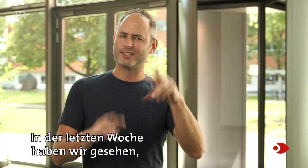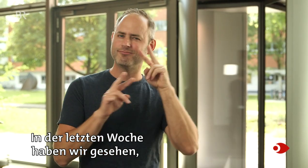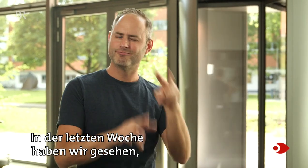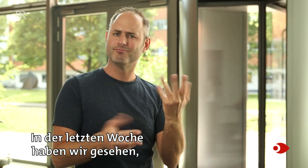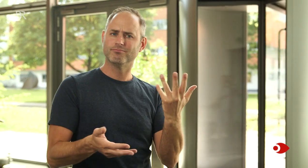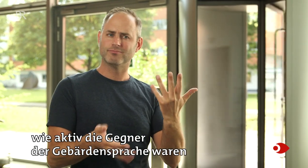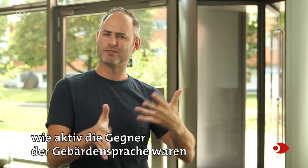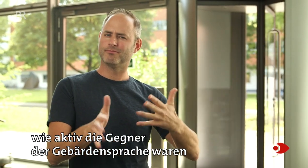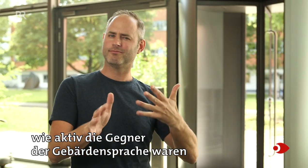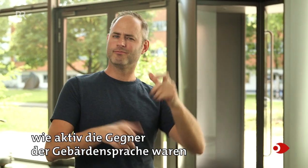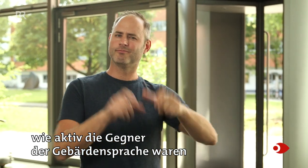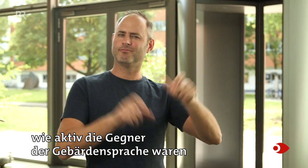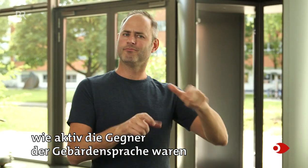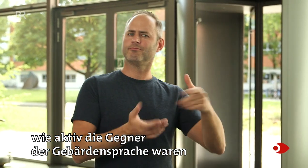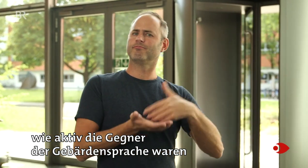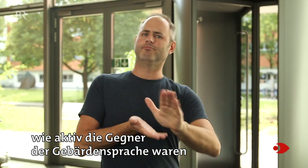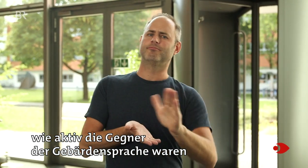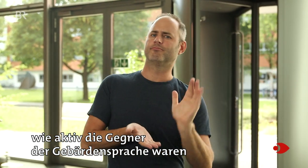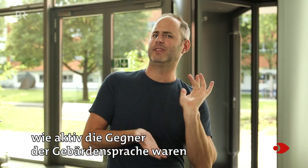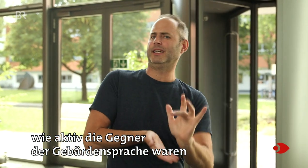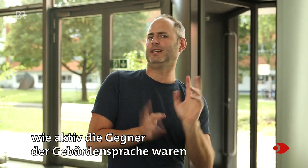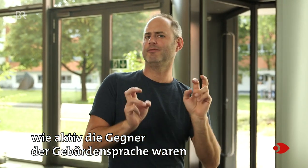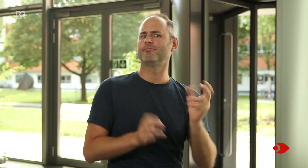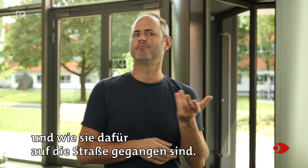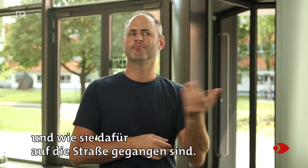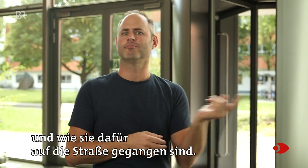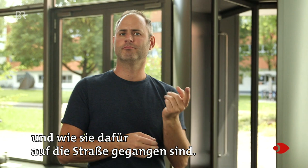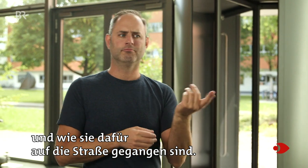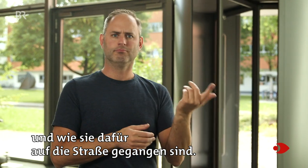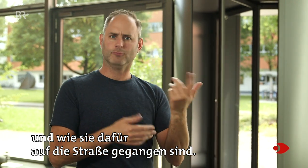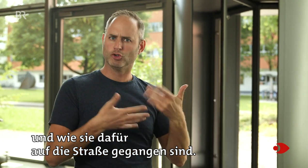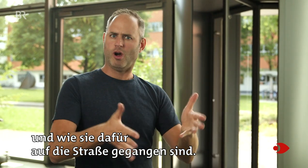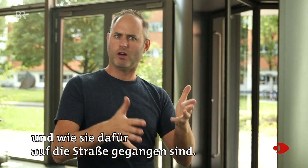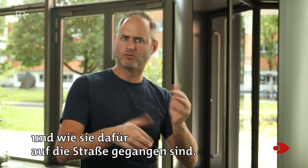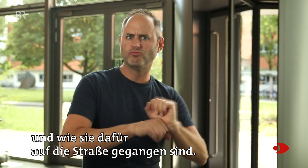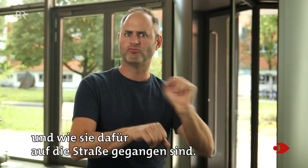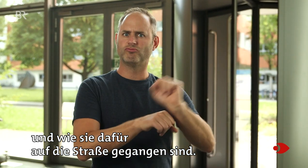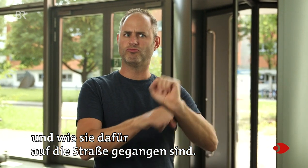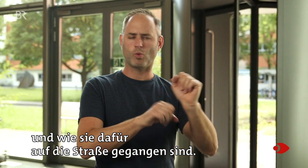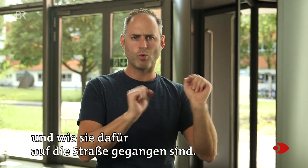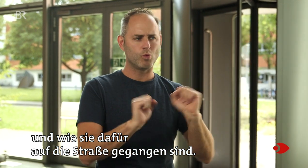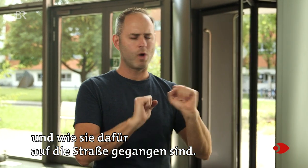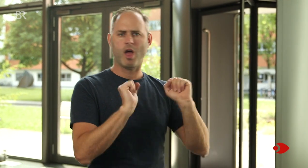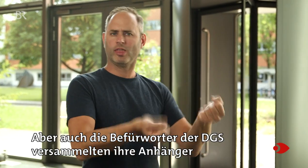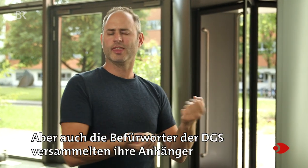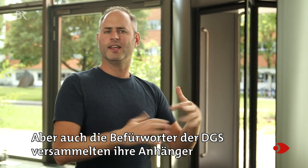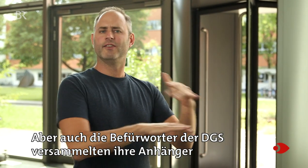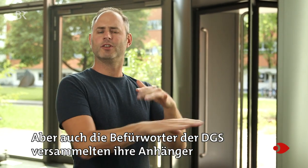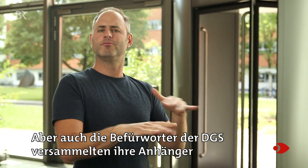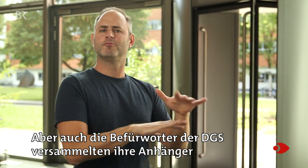gesehen, wie aktiv die Gegner der Gebärdensprache waren und wie sie dafür auf die Straße gegangen sind. Aber auch